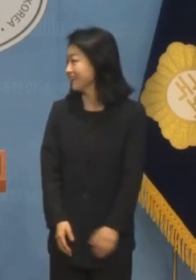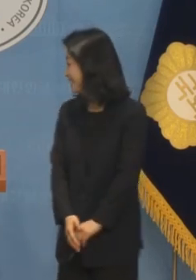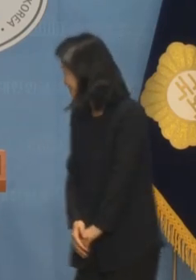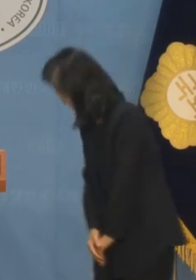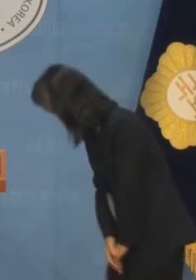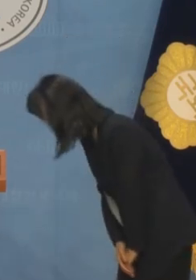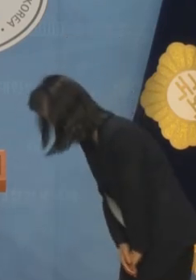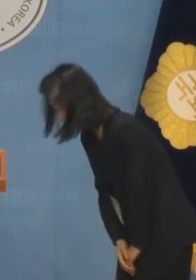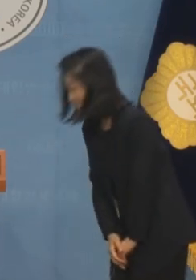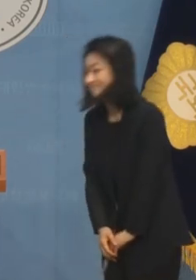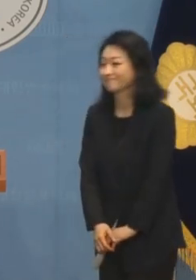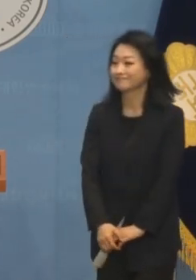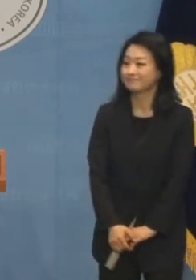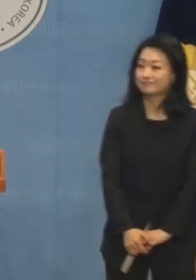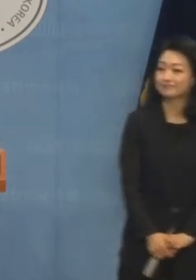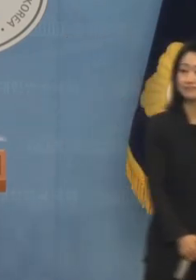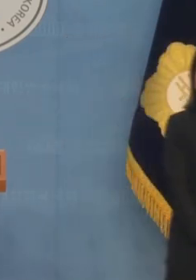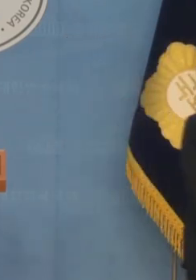수고하셨습니다.